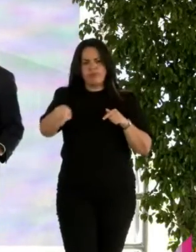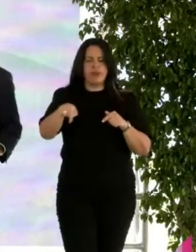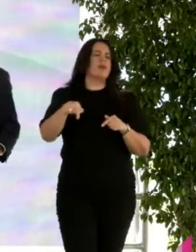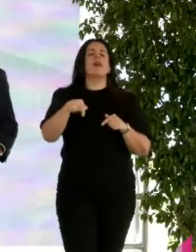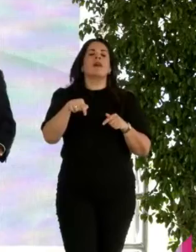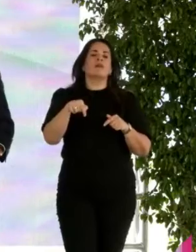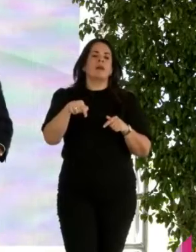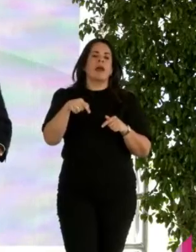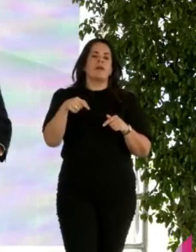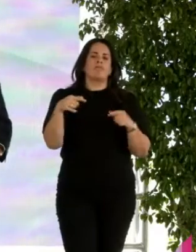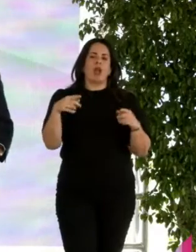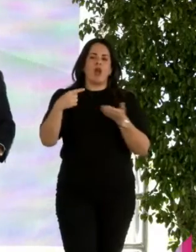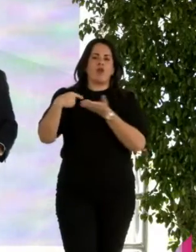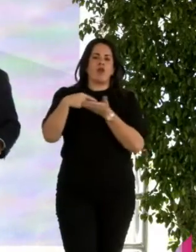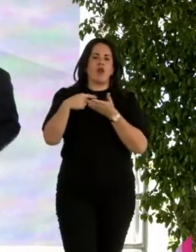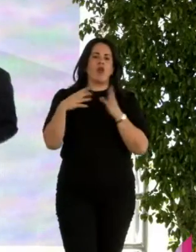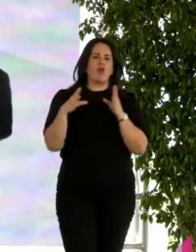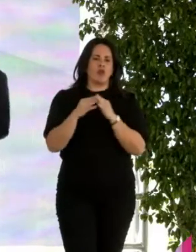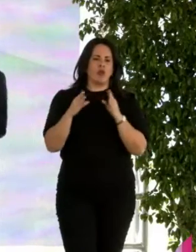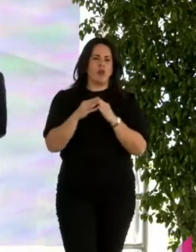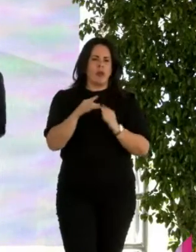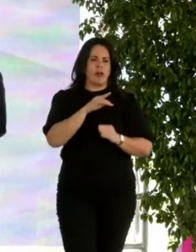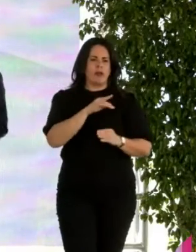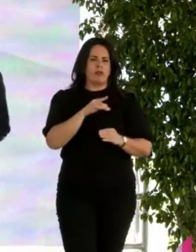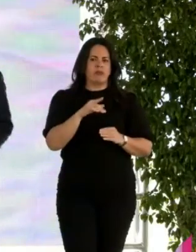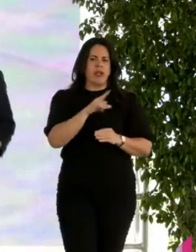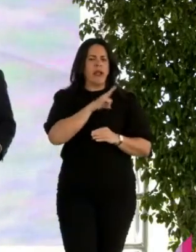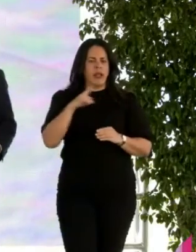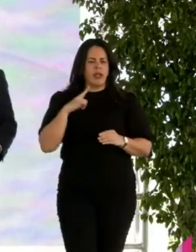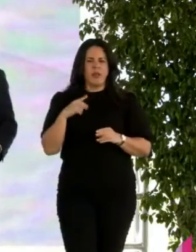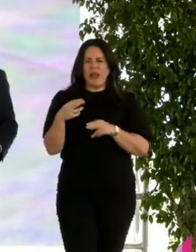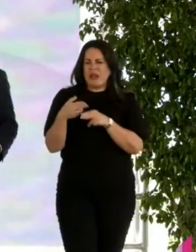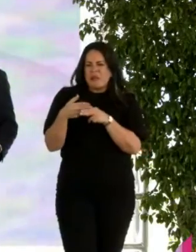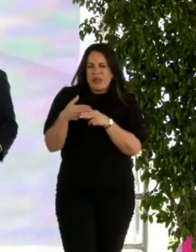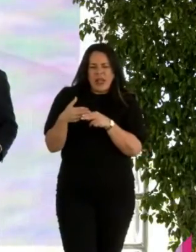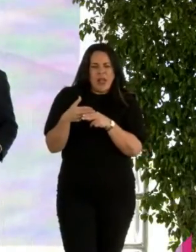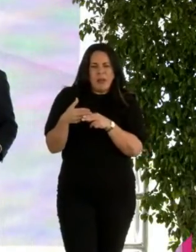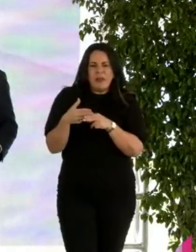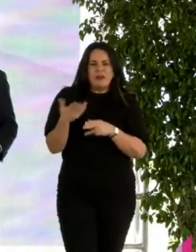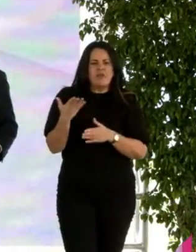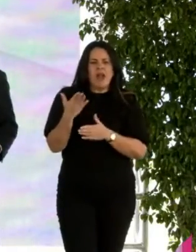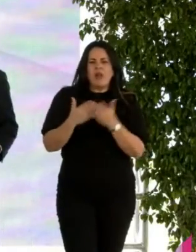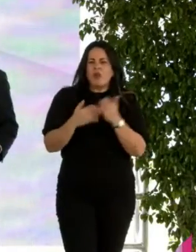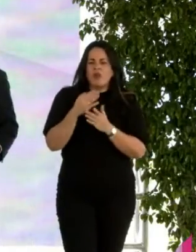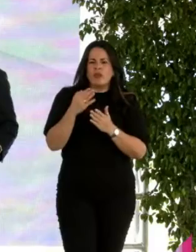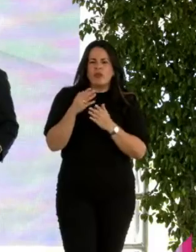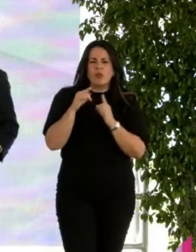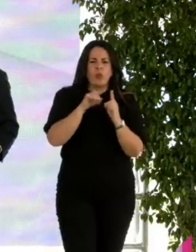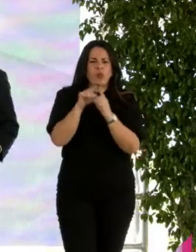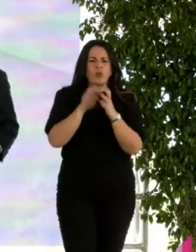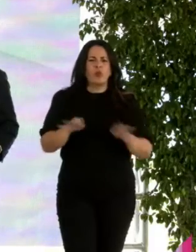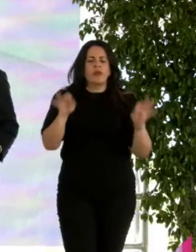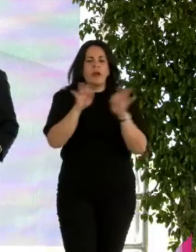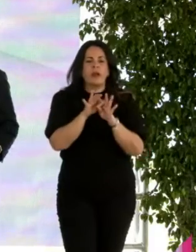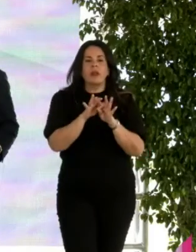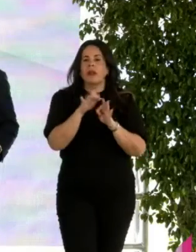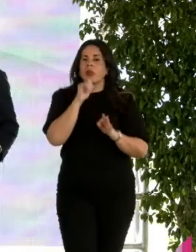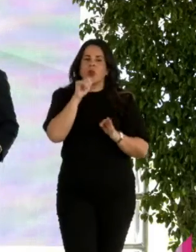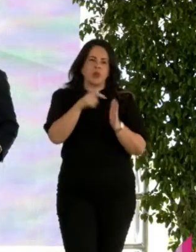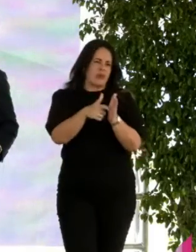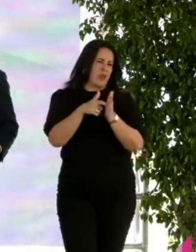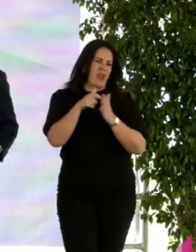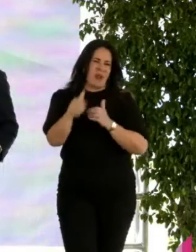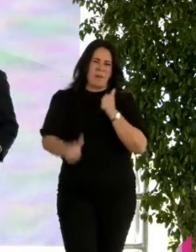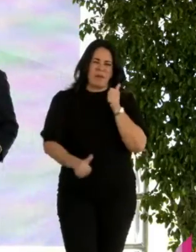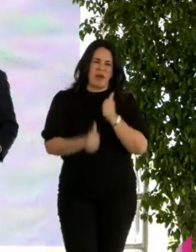la Asamblea Legislativa en sesión y pudiera ser una sesión muy breve, porque son, van a ser asuntos puntuales que no van a requerir mayor